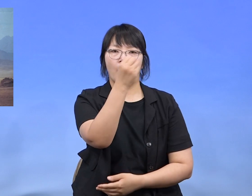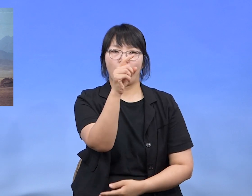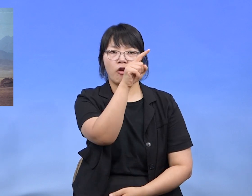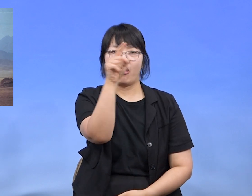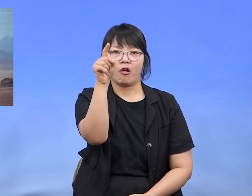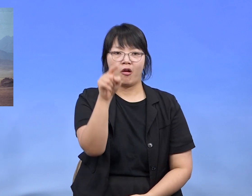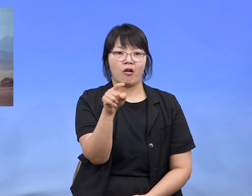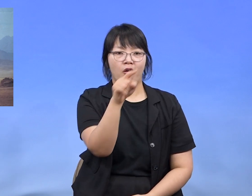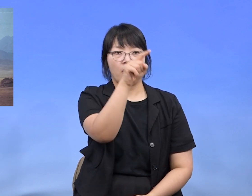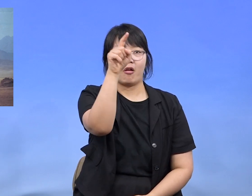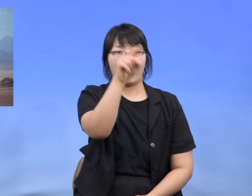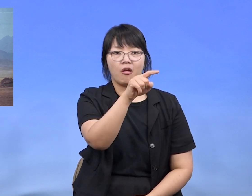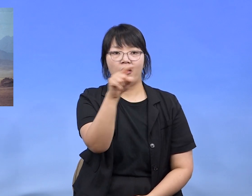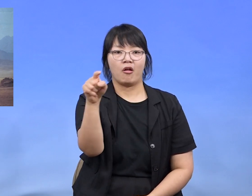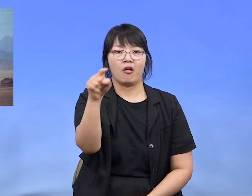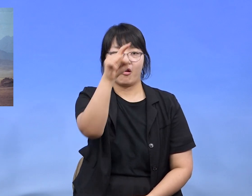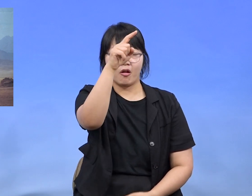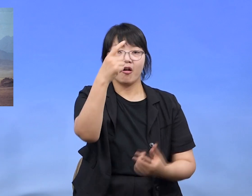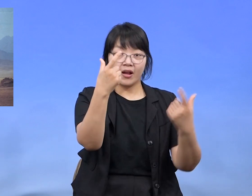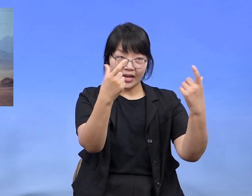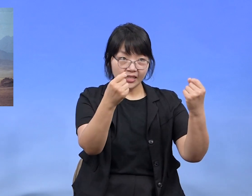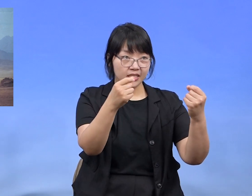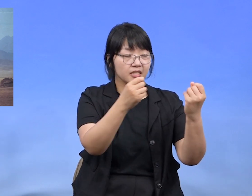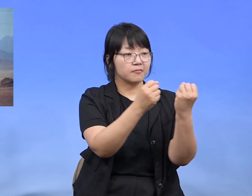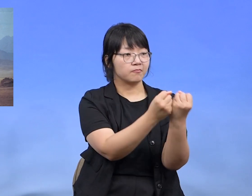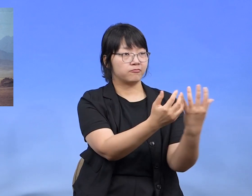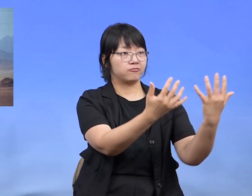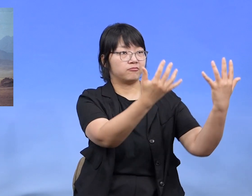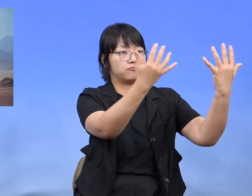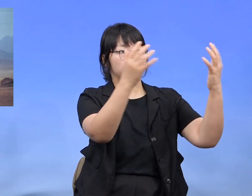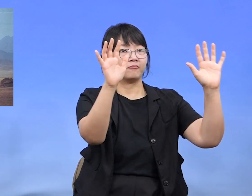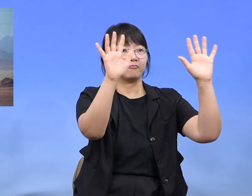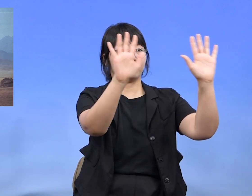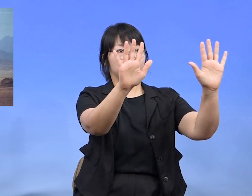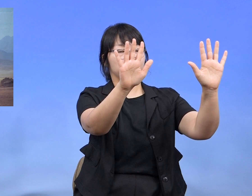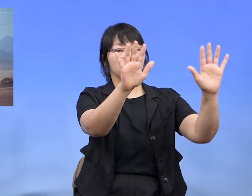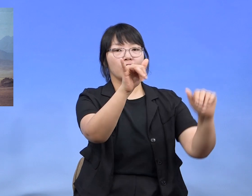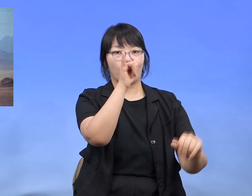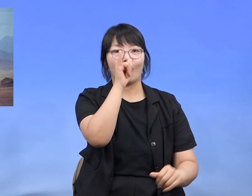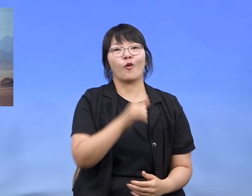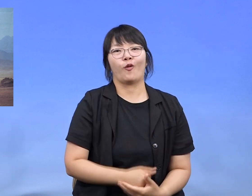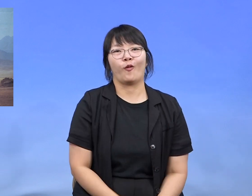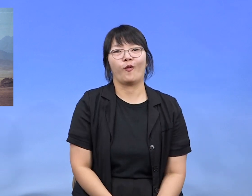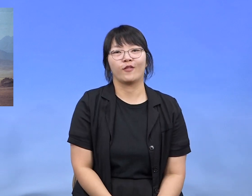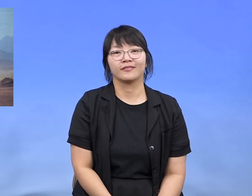이스라엘 국회 정문에 가면 그 앞에 메노라가 설치되어 있습니다.